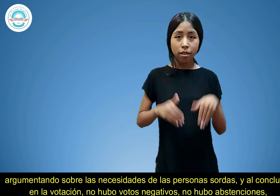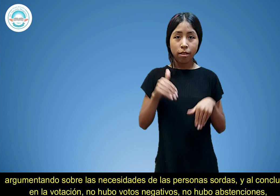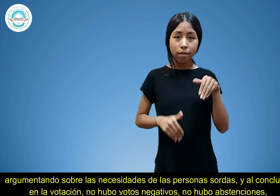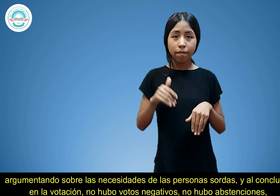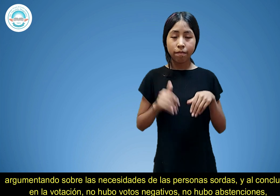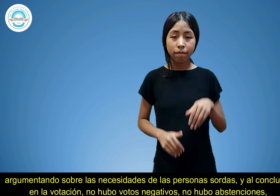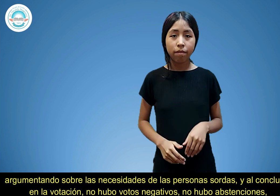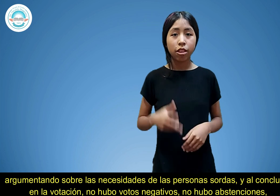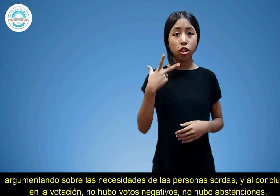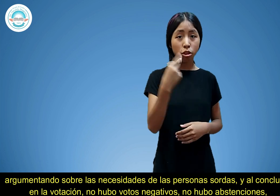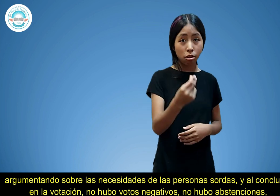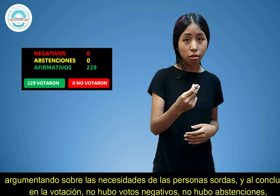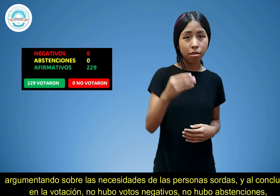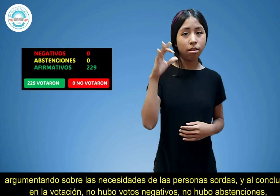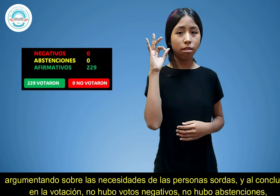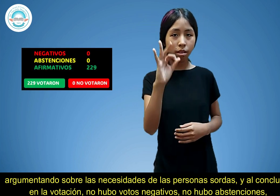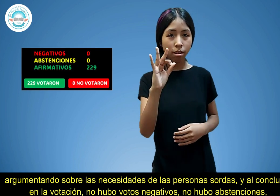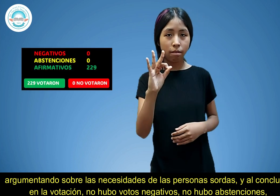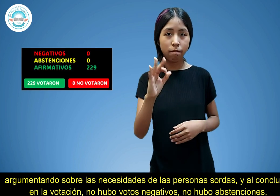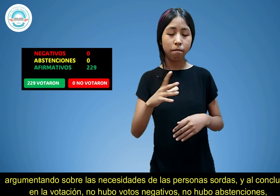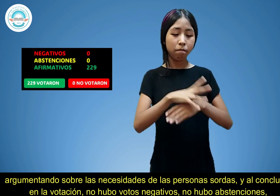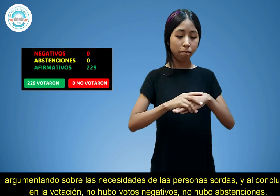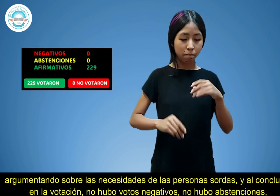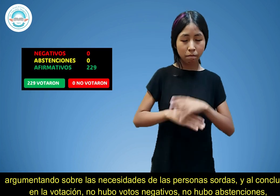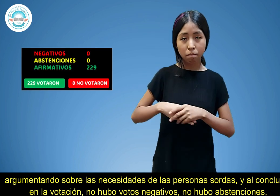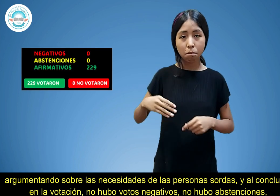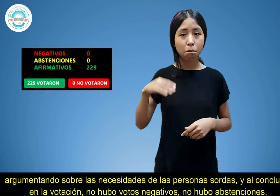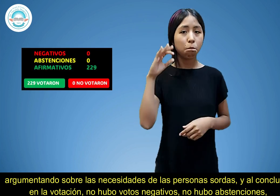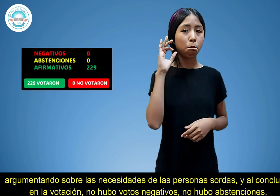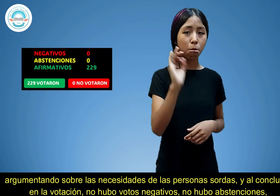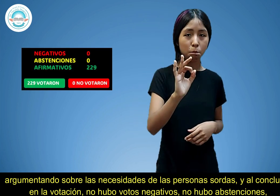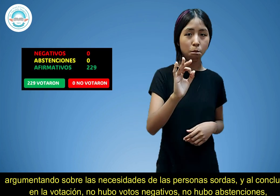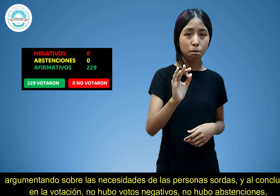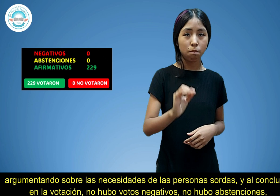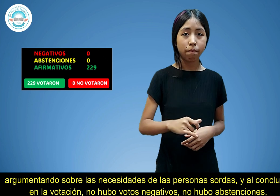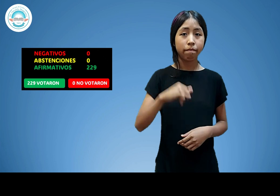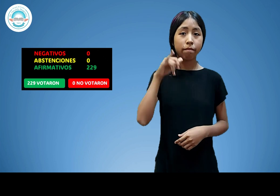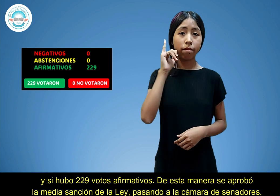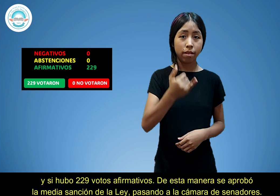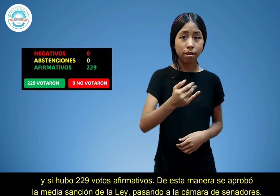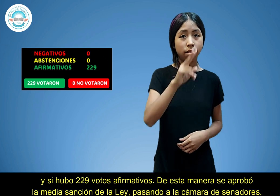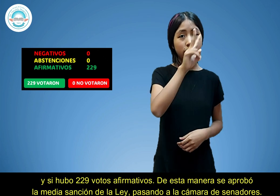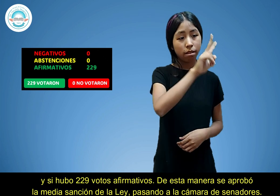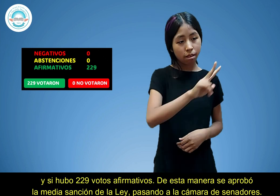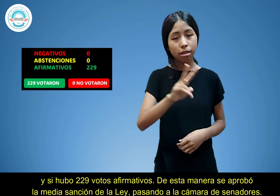No hubo votos negativos. No hubo abstenciones. Y sí hubo